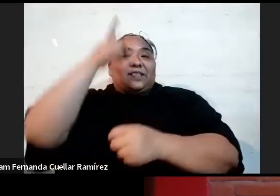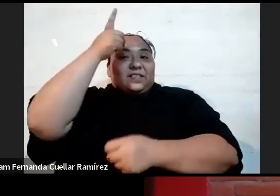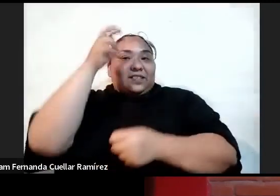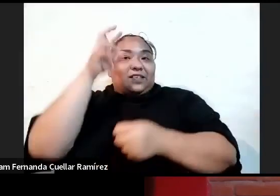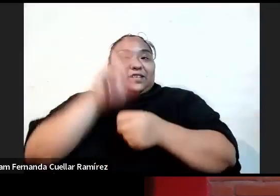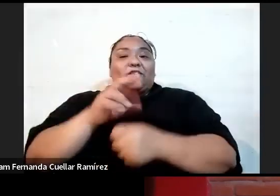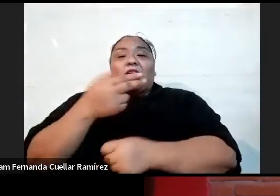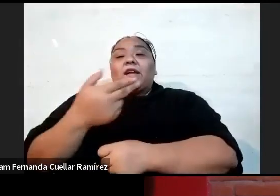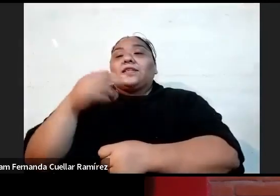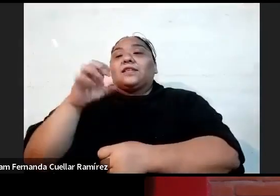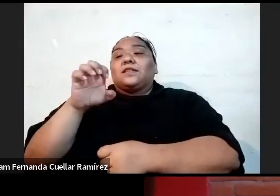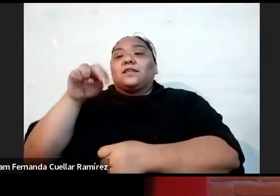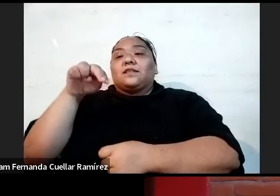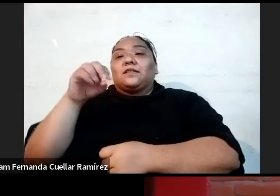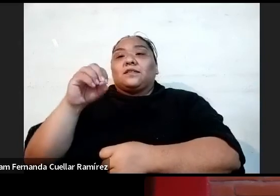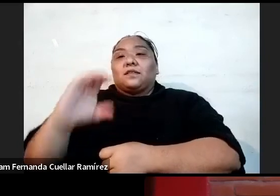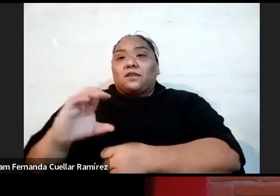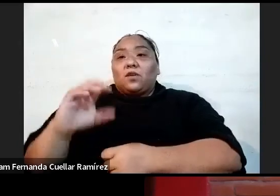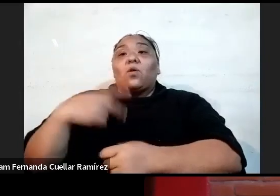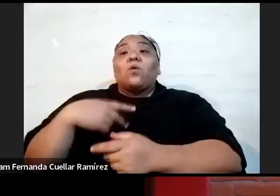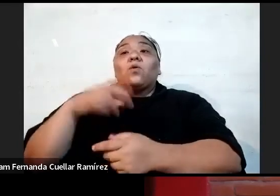Enote Santiago Dulce,